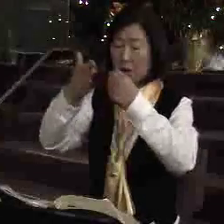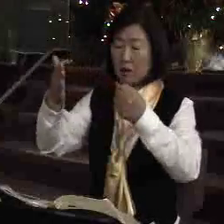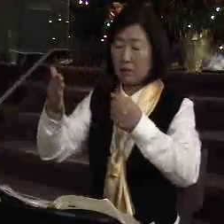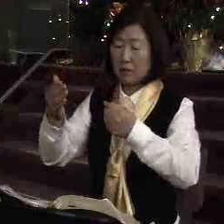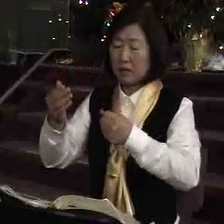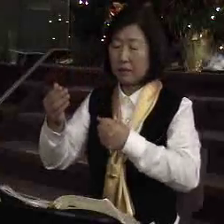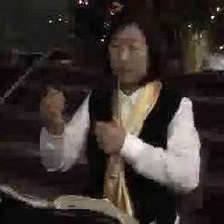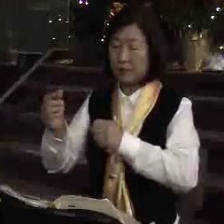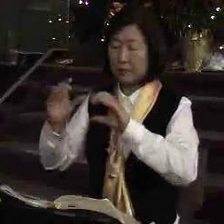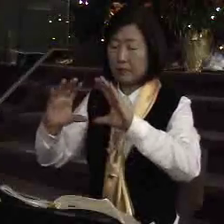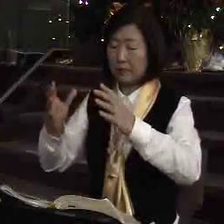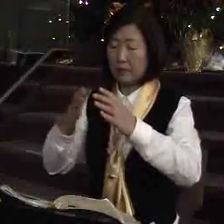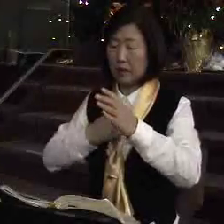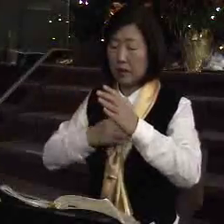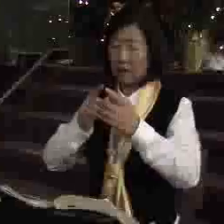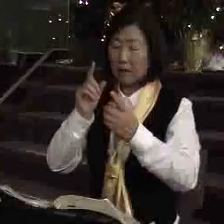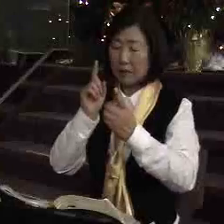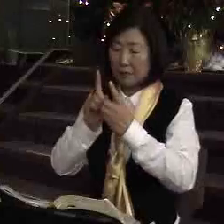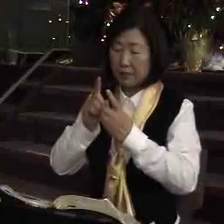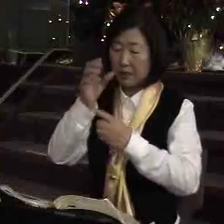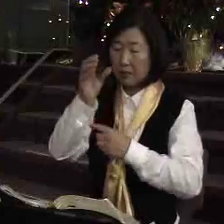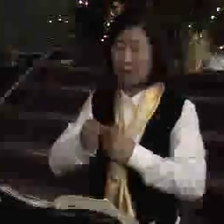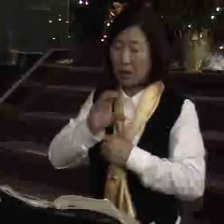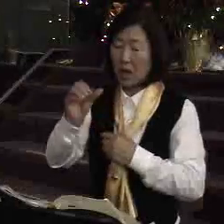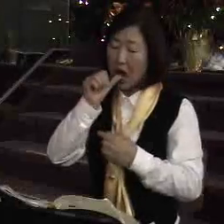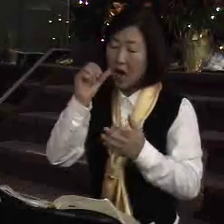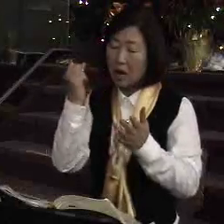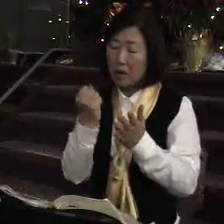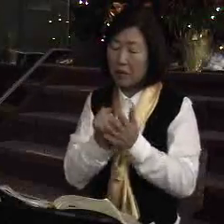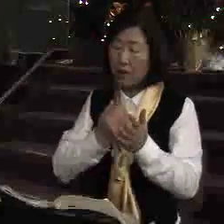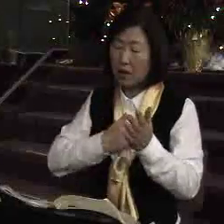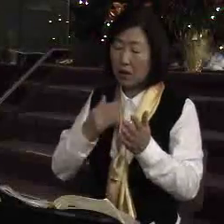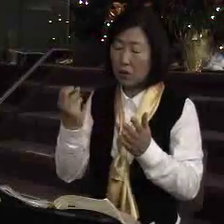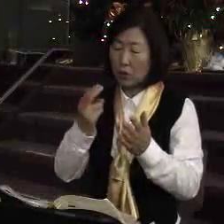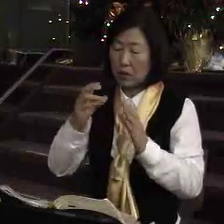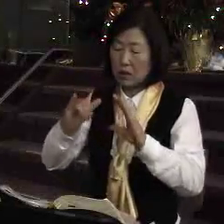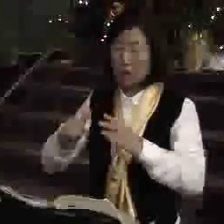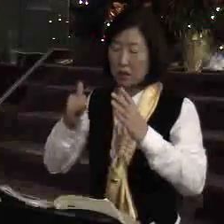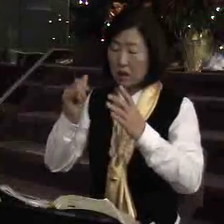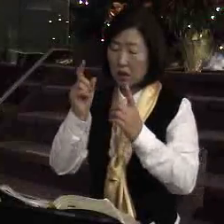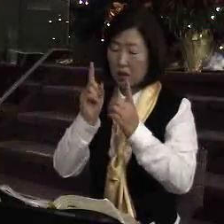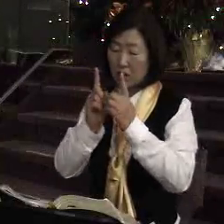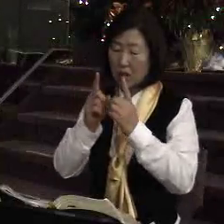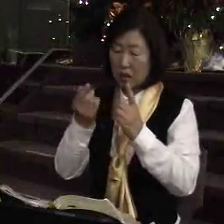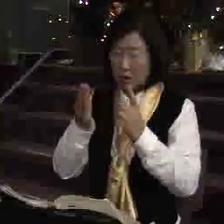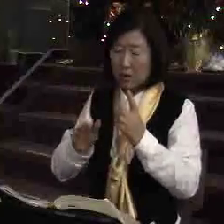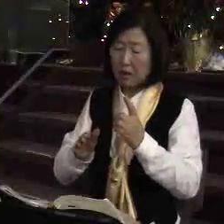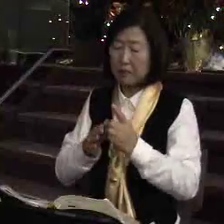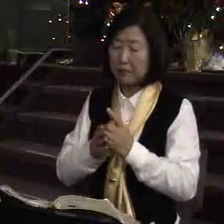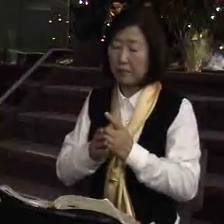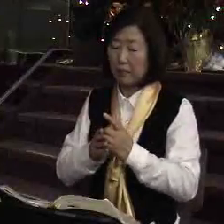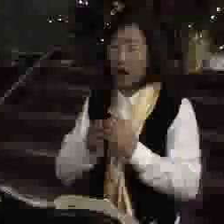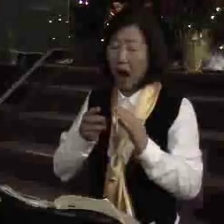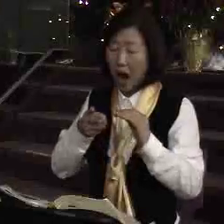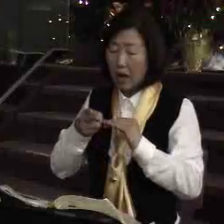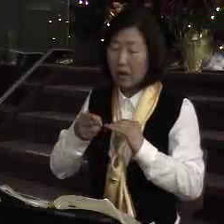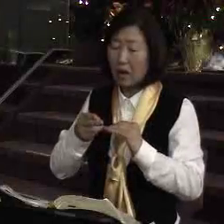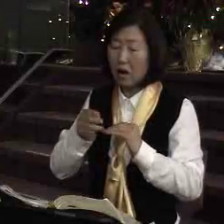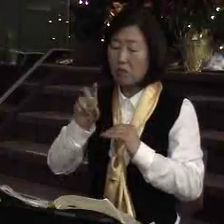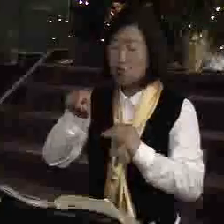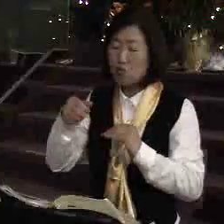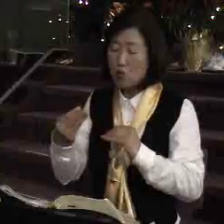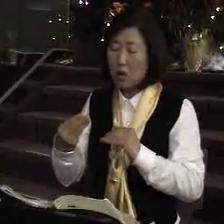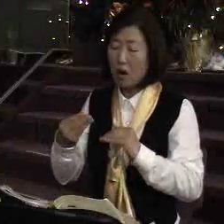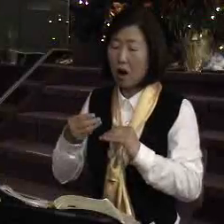말미암아 세상이 나를 대하여 십자가에 못 박히고 내가 또한 세상을 대하여 그러하니라. 할례나